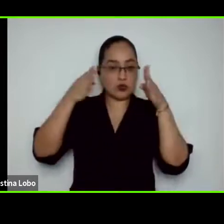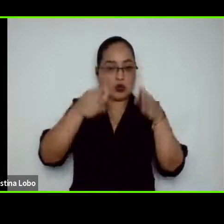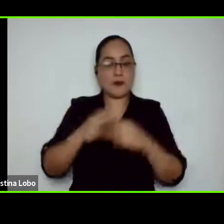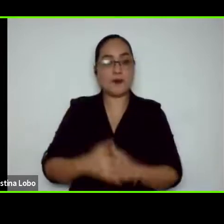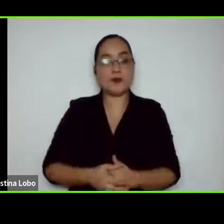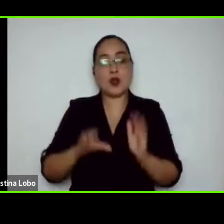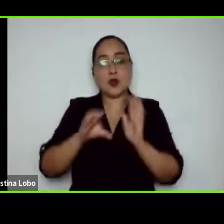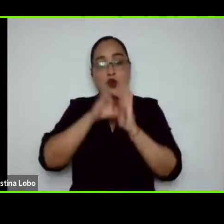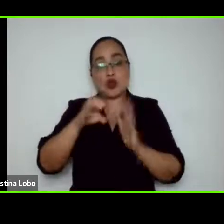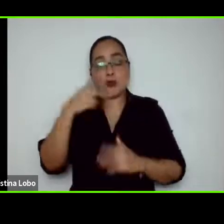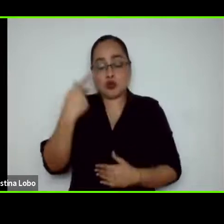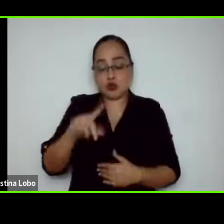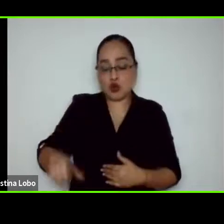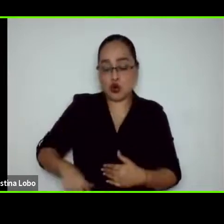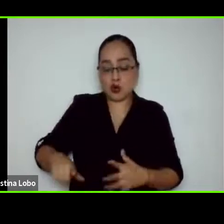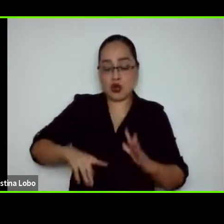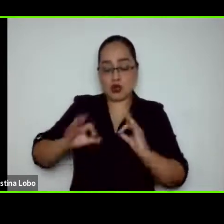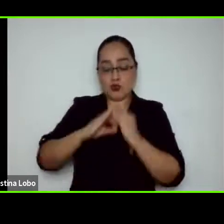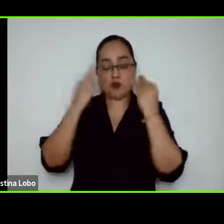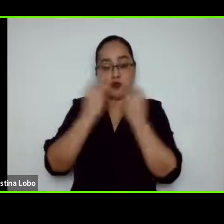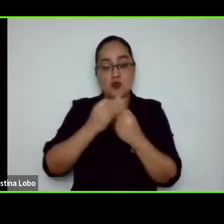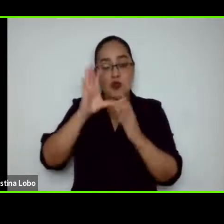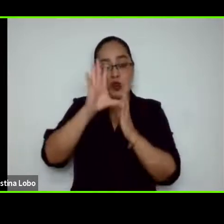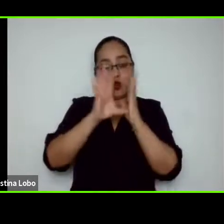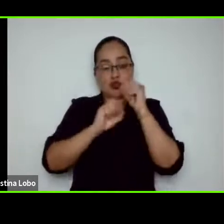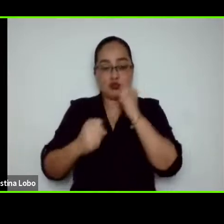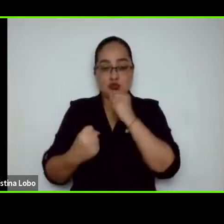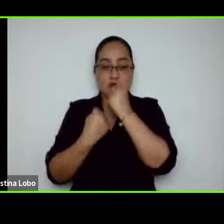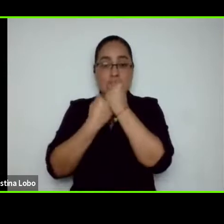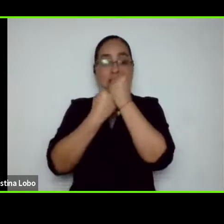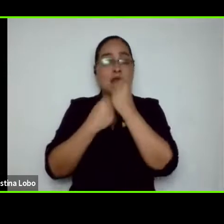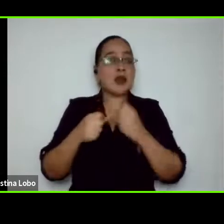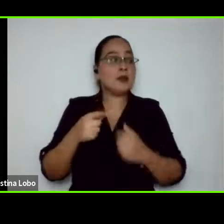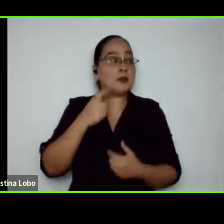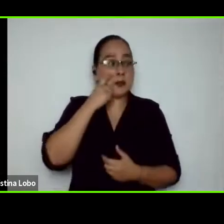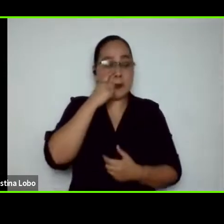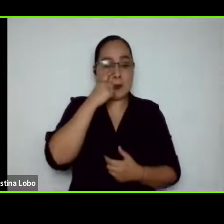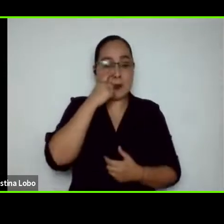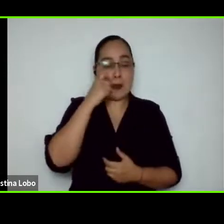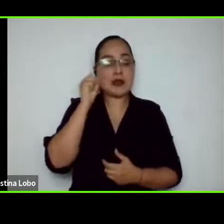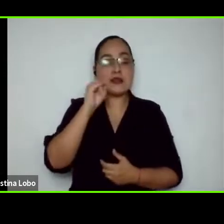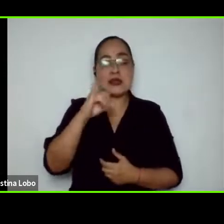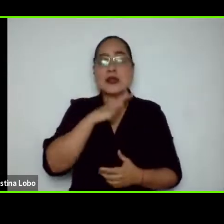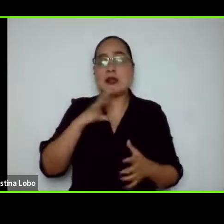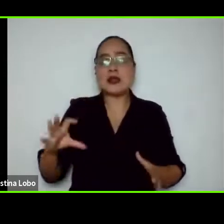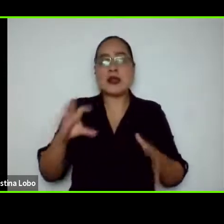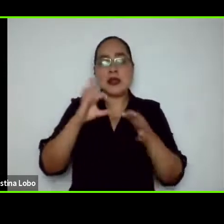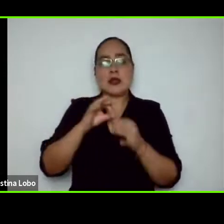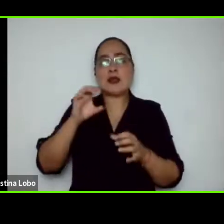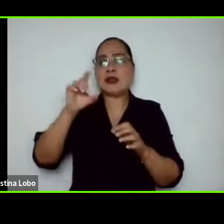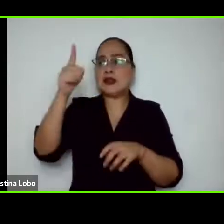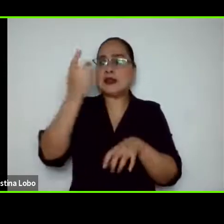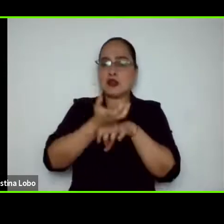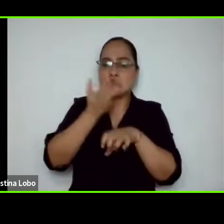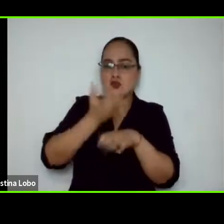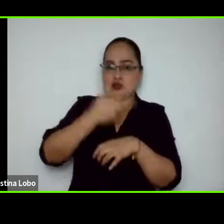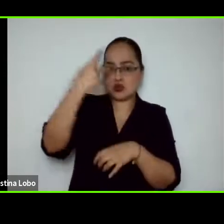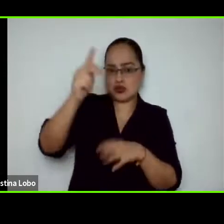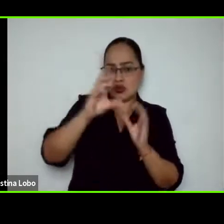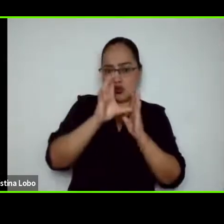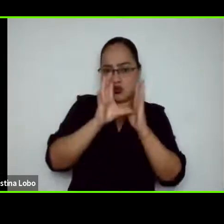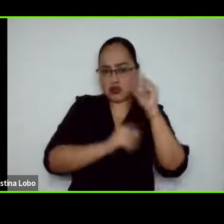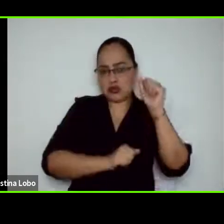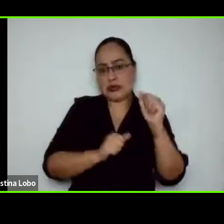ejemplo, otra vez utilizando como contrapunto la Constitución norteamericana, sí es posible porque en su Constitución no hay derechos sociales y su propia Suprema Corte ha